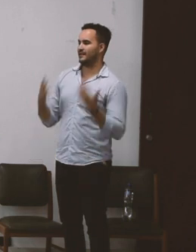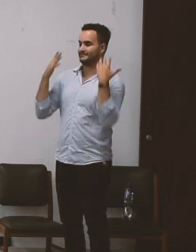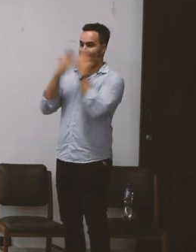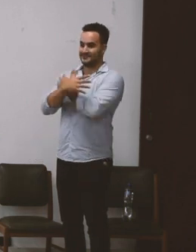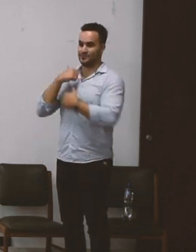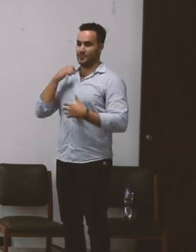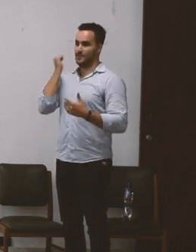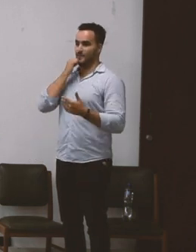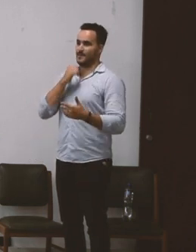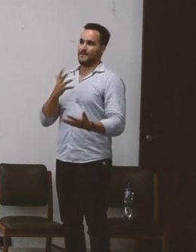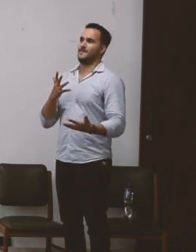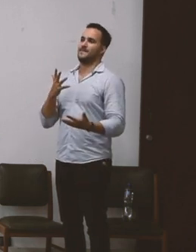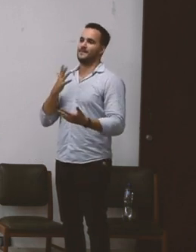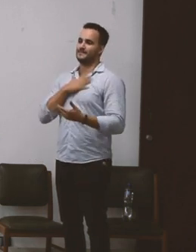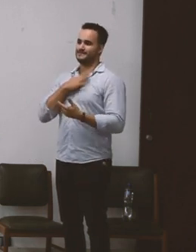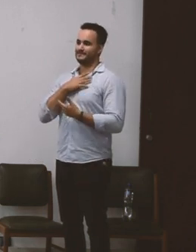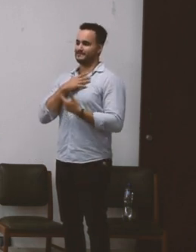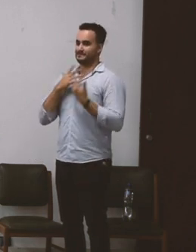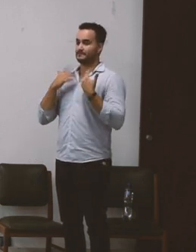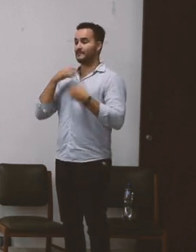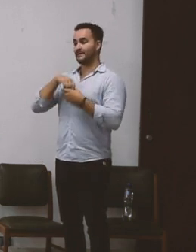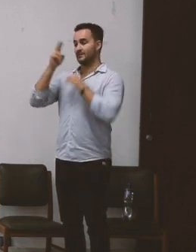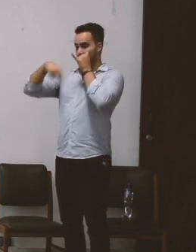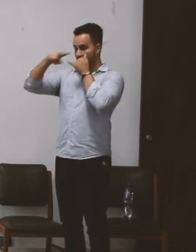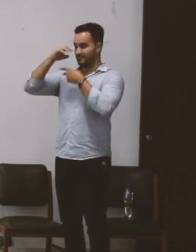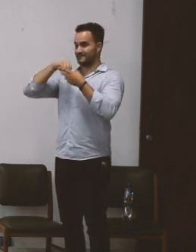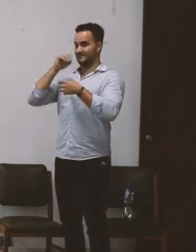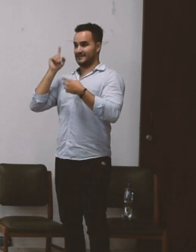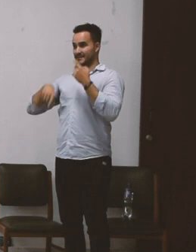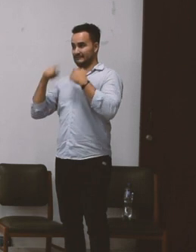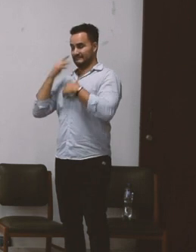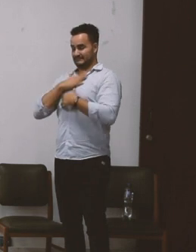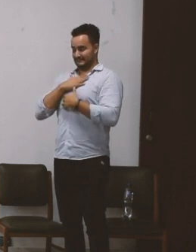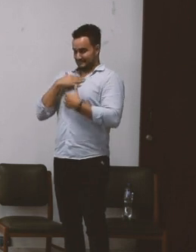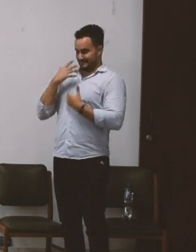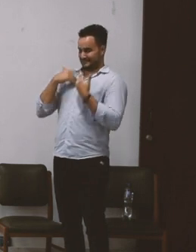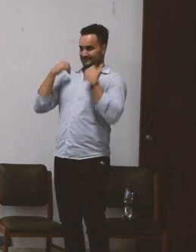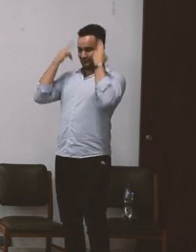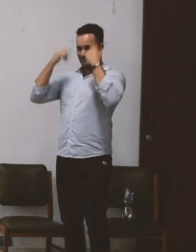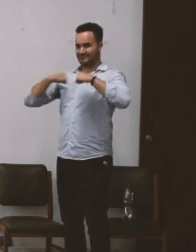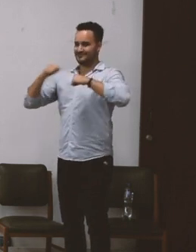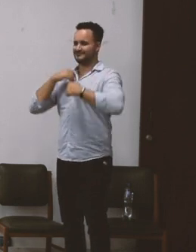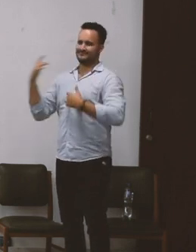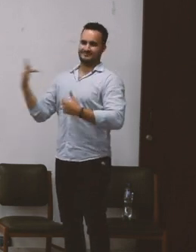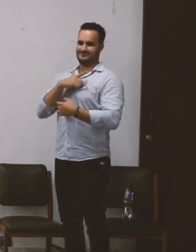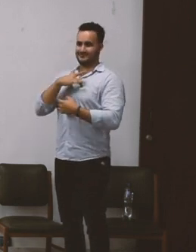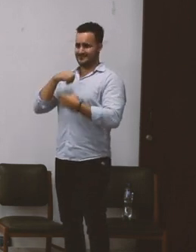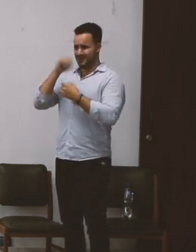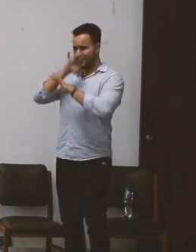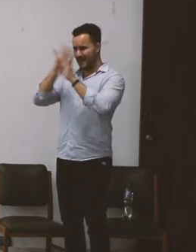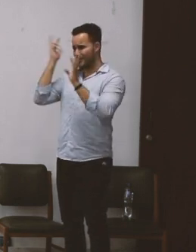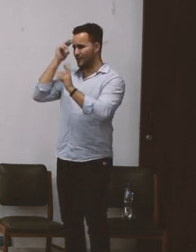reaccionar. El antropólogo y el activista fueron rebasados por la cruda realidad. Sé que eso era discriminación. Ubico